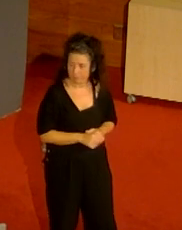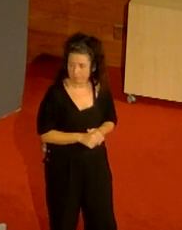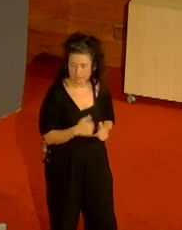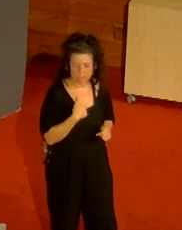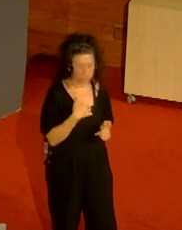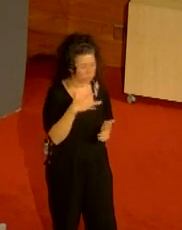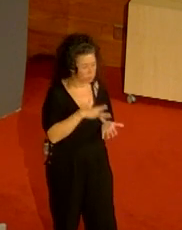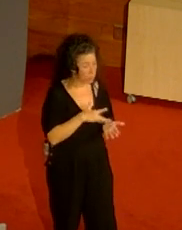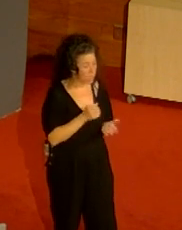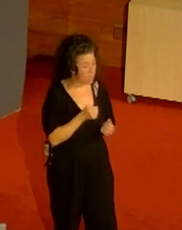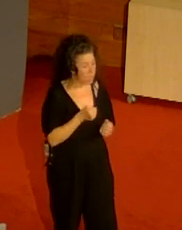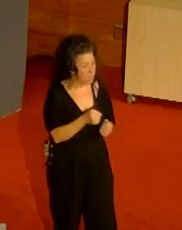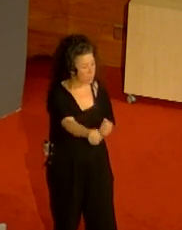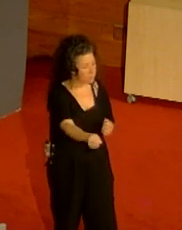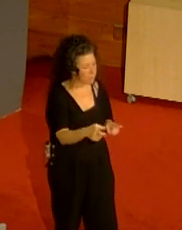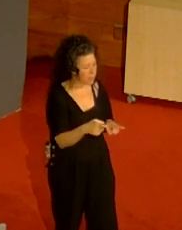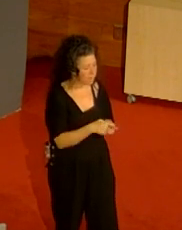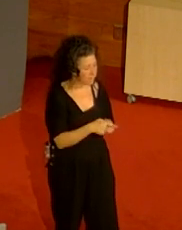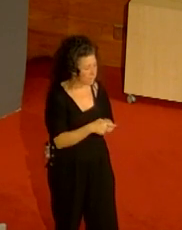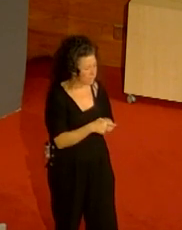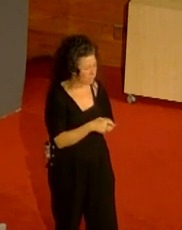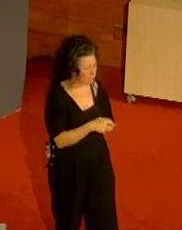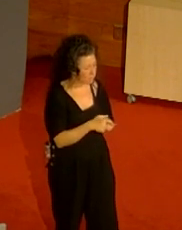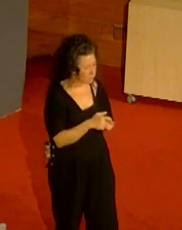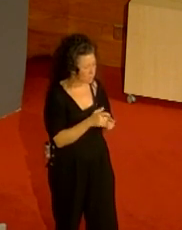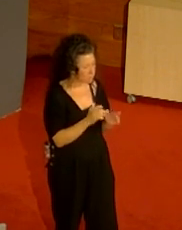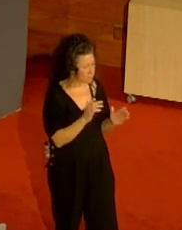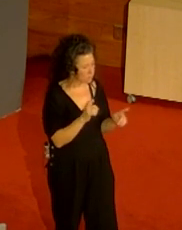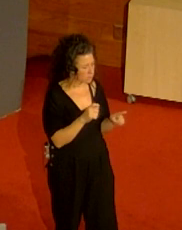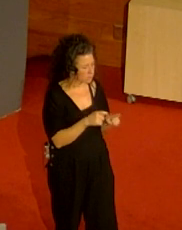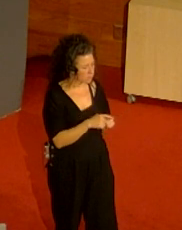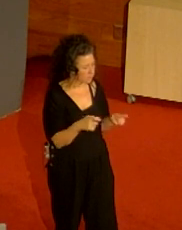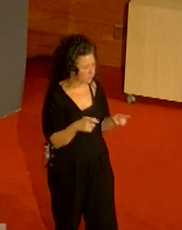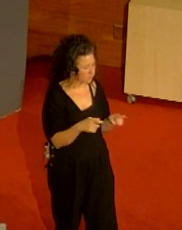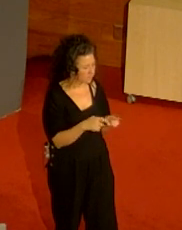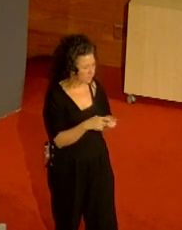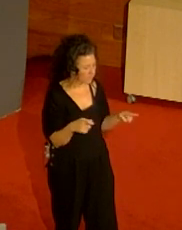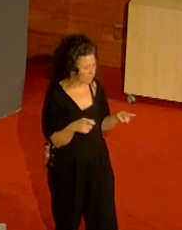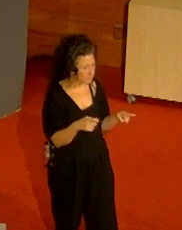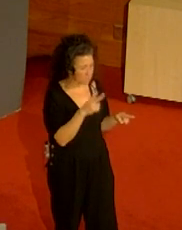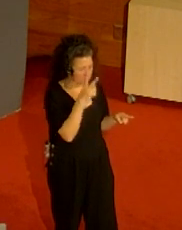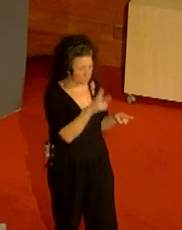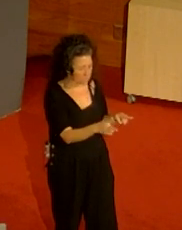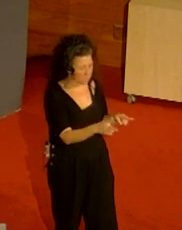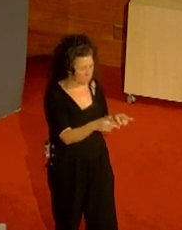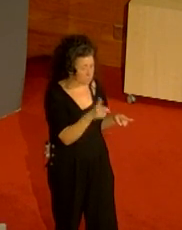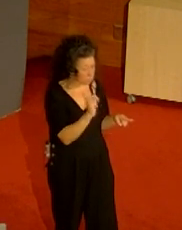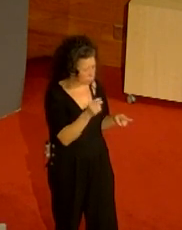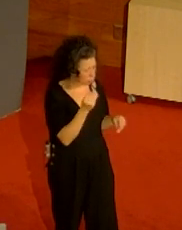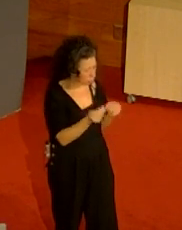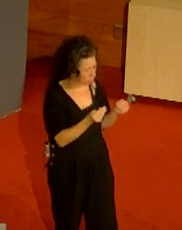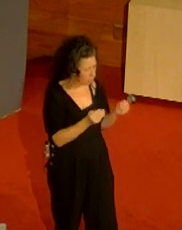en Pakistán 2 años y todo lo que hacía era informar sobre atentados. Bueno, todo no,